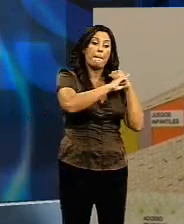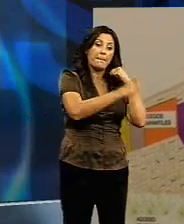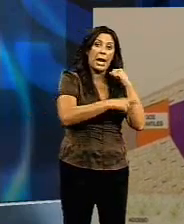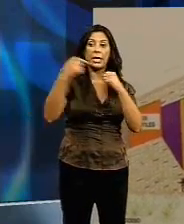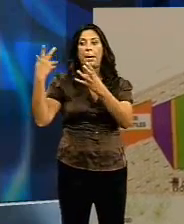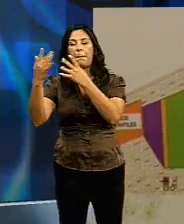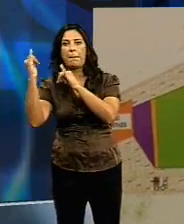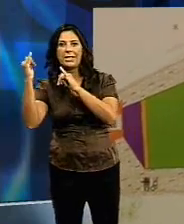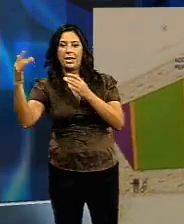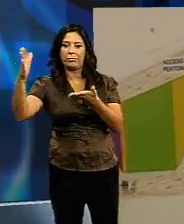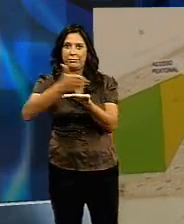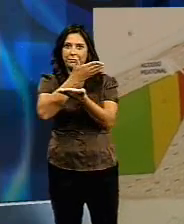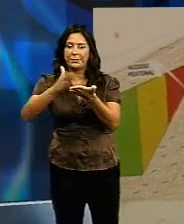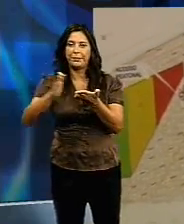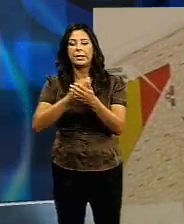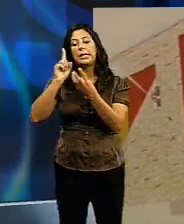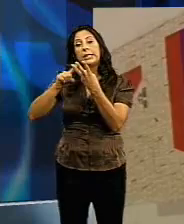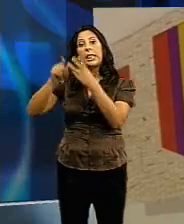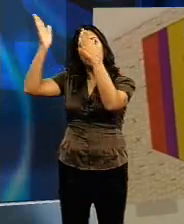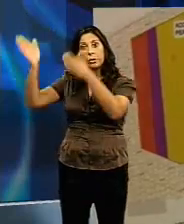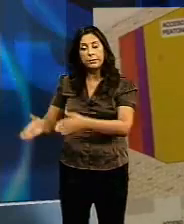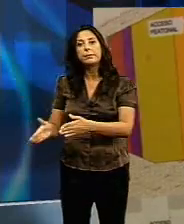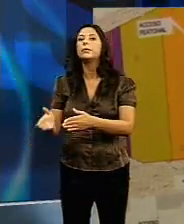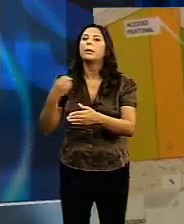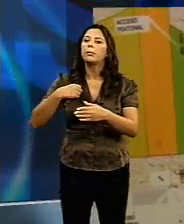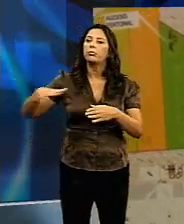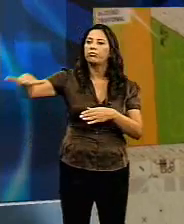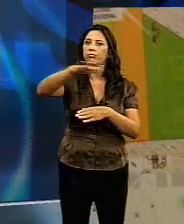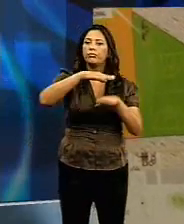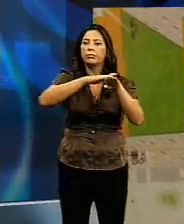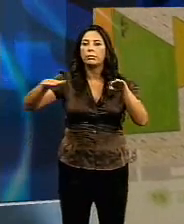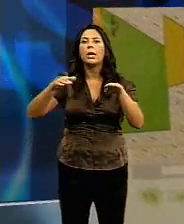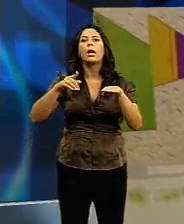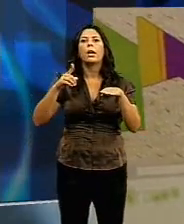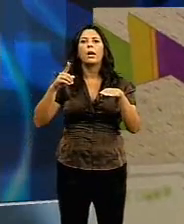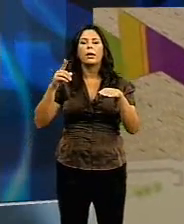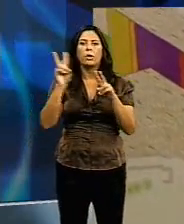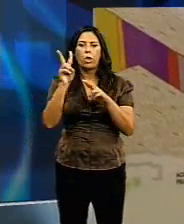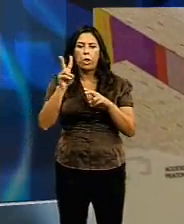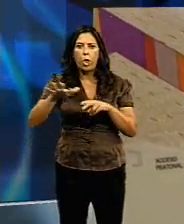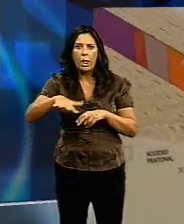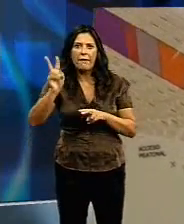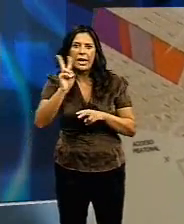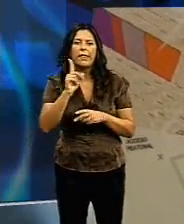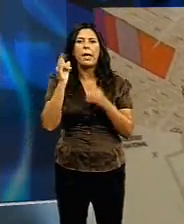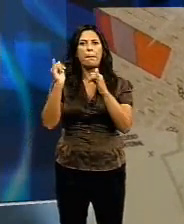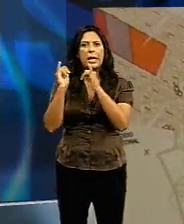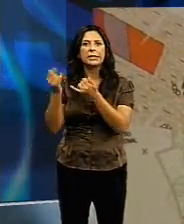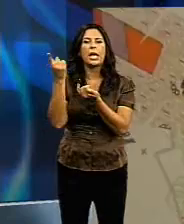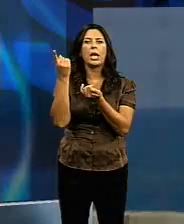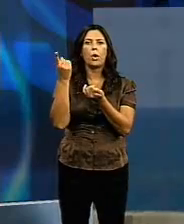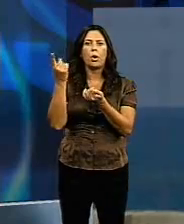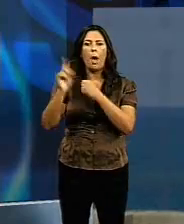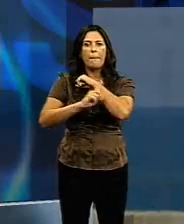tercera fase se ultimará el tratamiento de la superficie del parking con espacios de paseo, zona verde y de juegos infantiles, entre otros equipamientos.